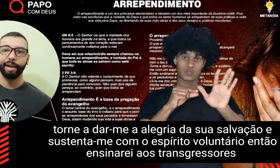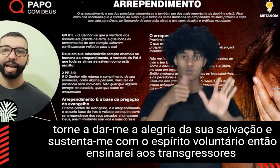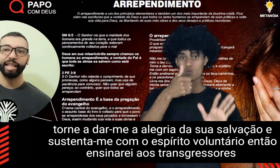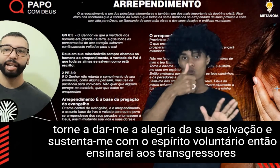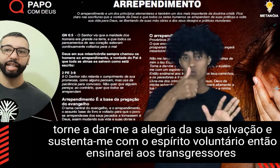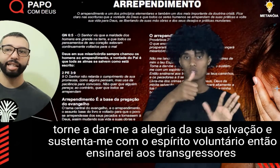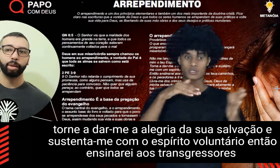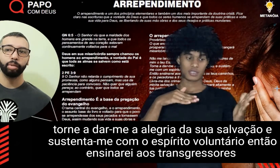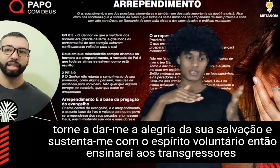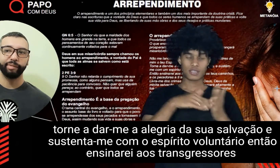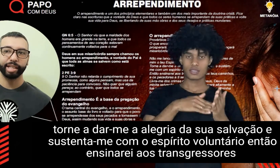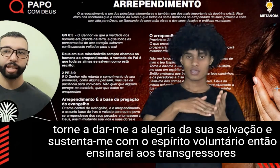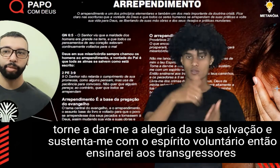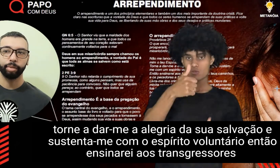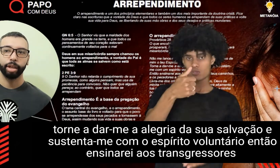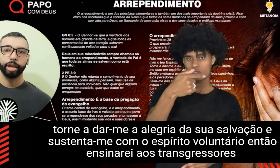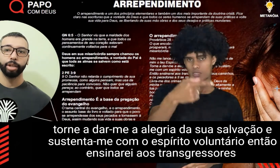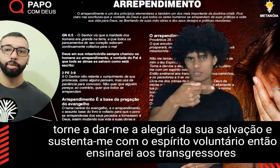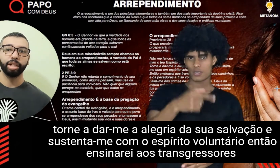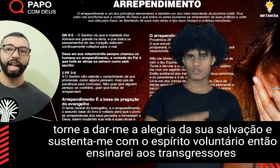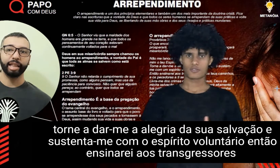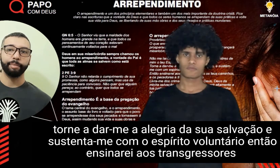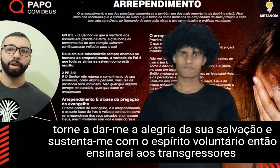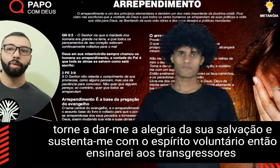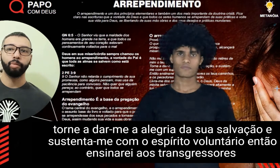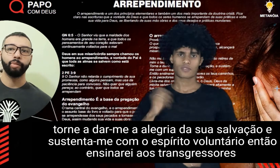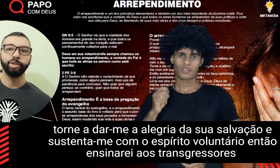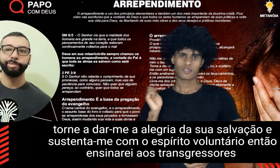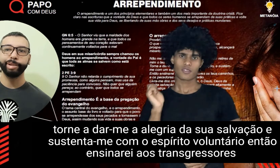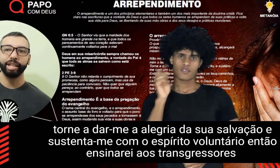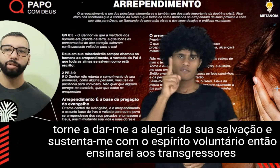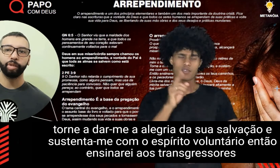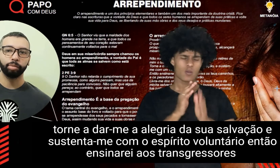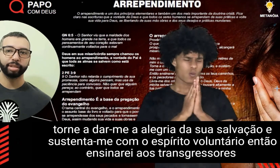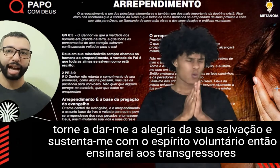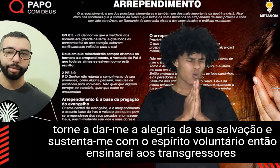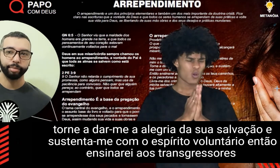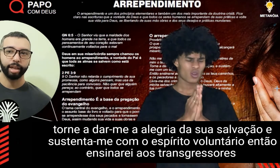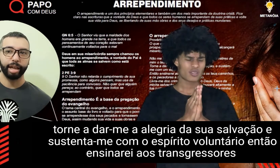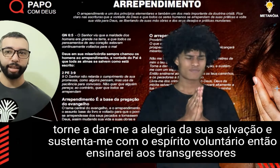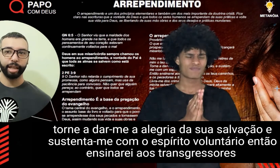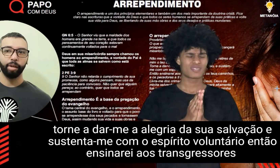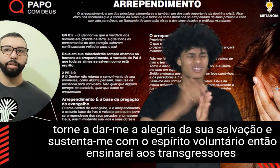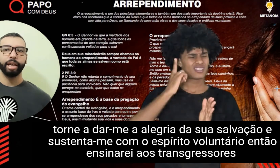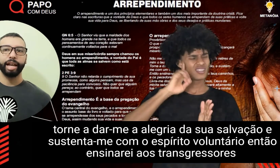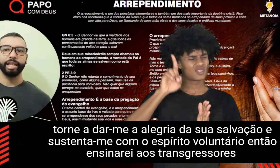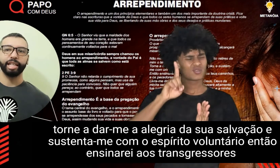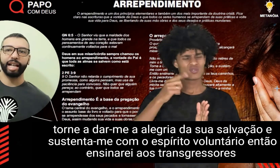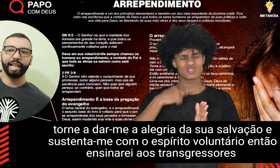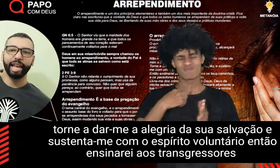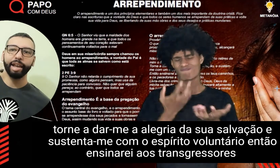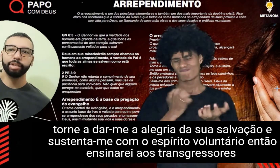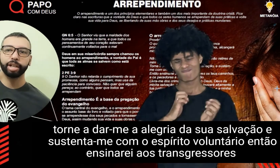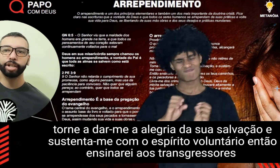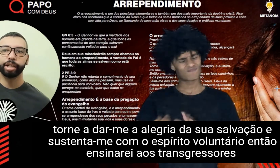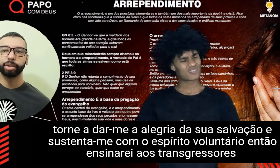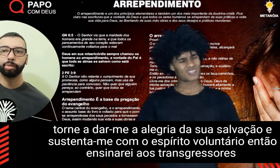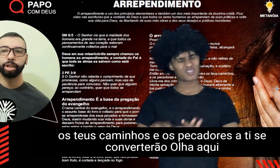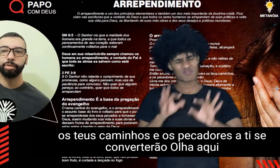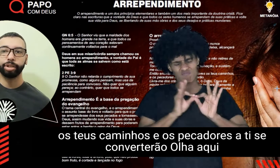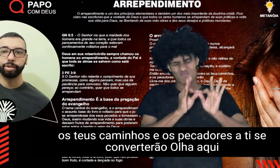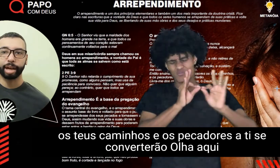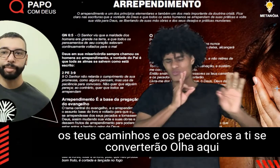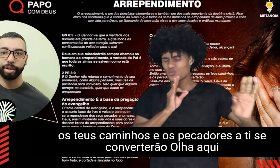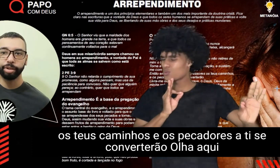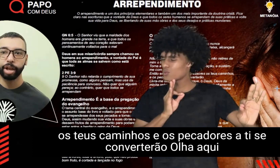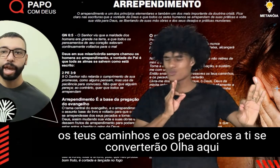a dar-me a alegria da tua salvação, e sustenta-me com um espírito voluntário. Então ensinarei os